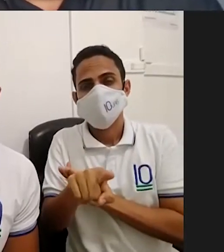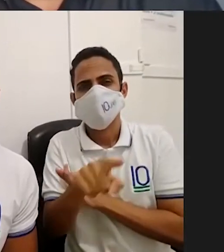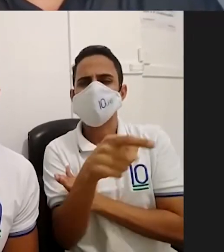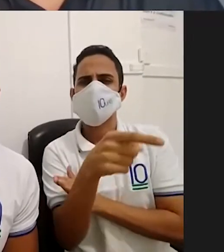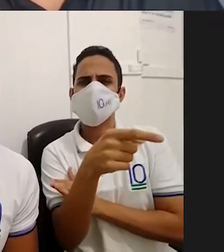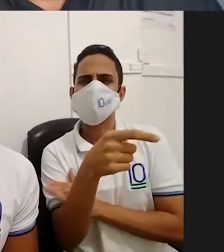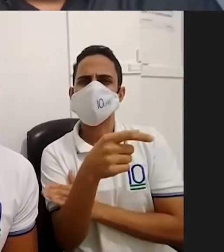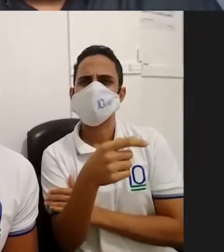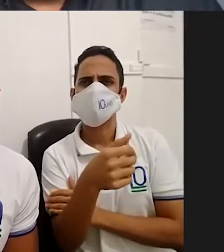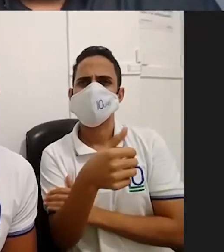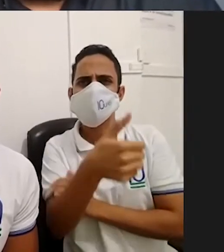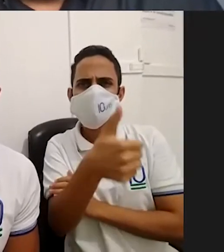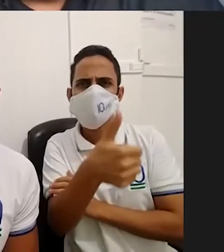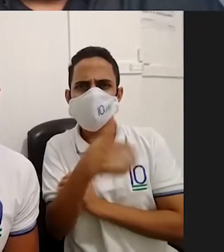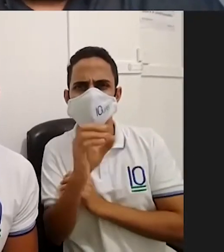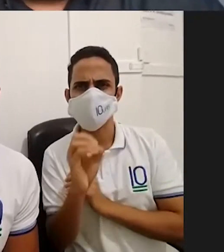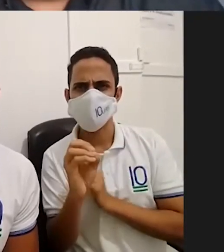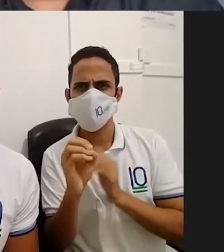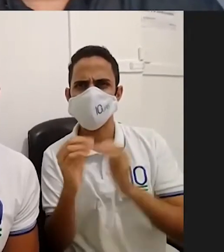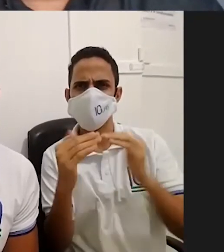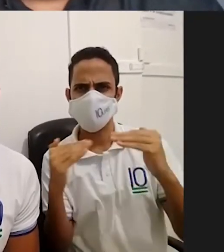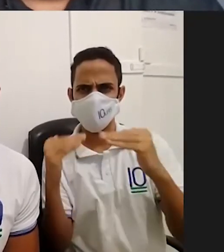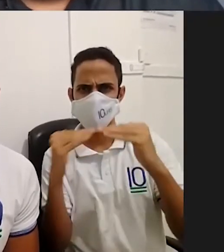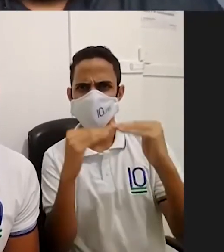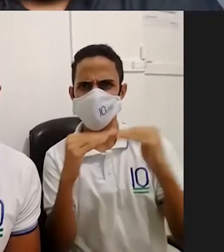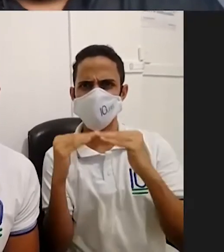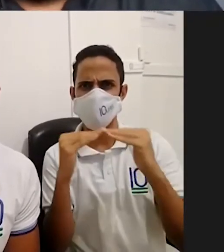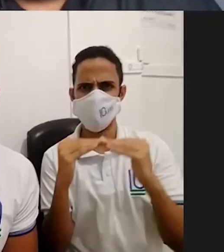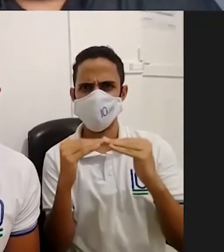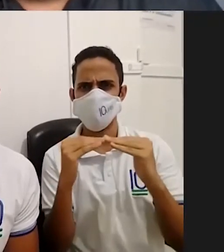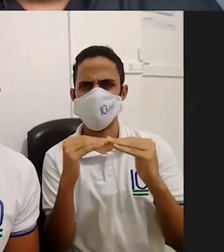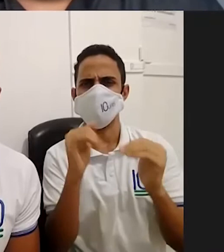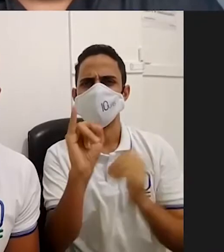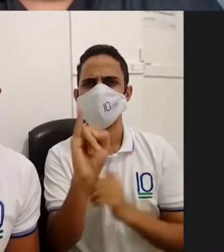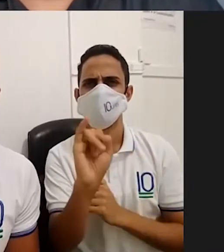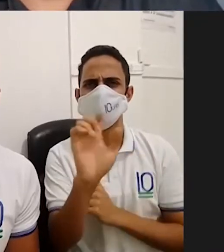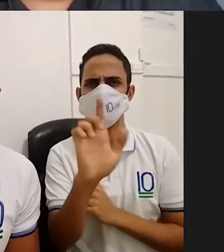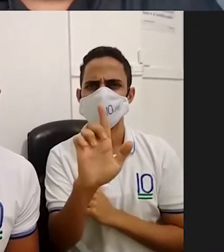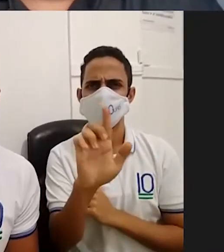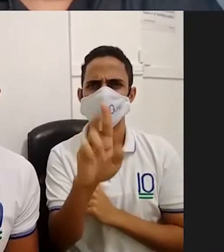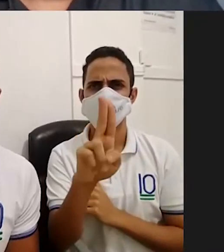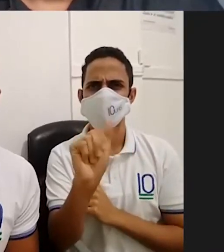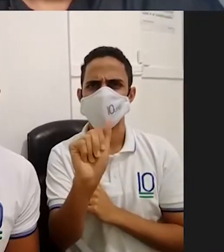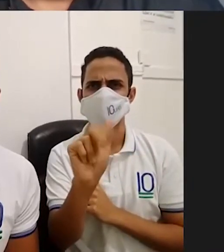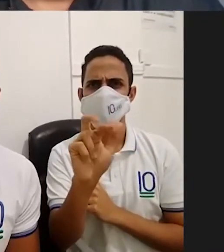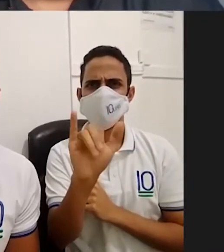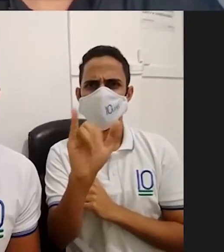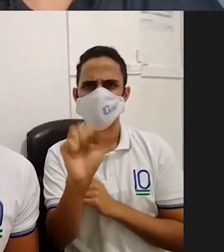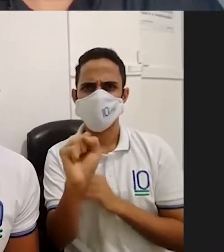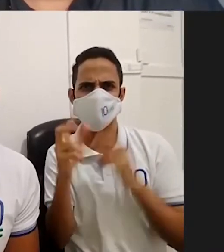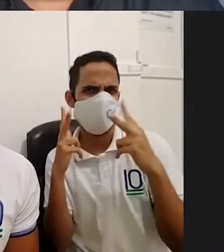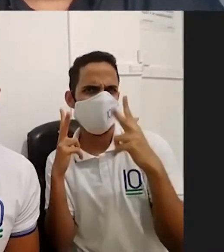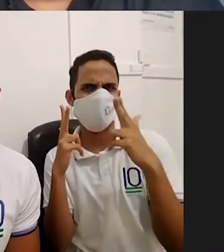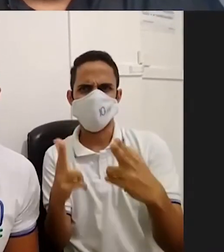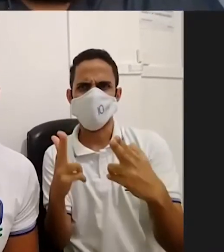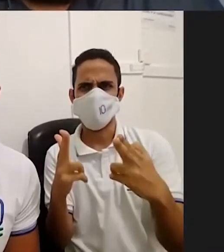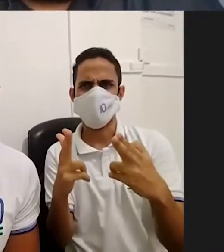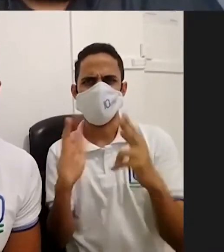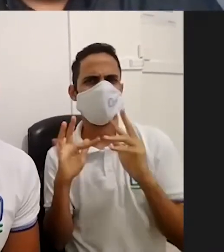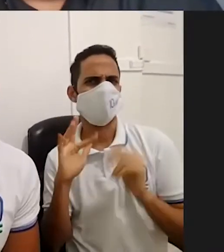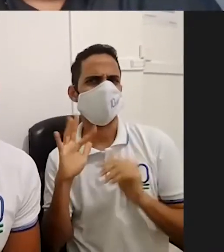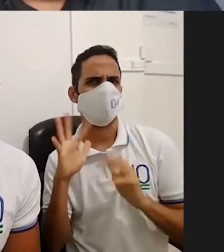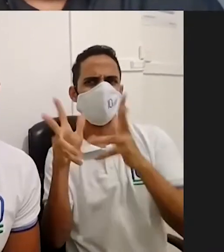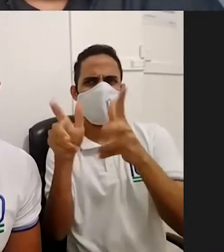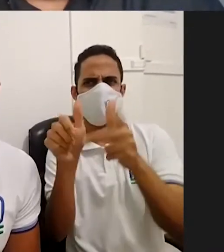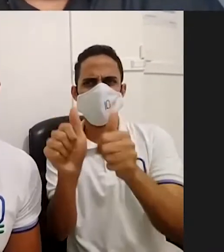São dez iguais, né? Mas cada um, óbvio, com suas características diferentes. Mas nós temos 6 pessoas